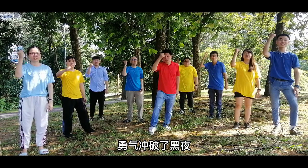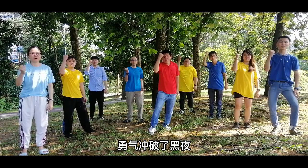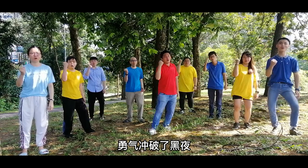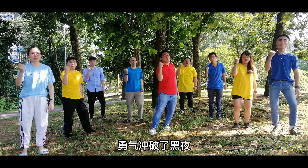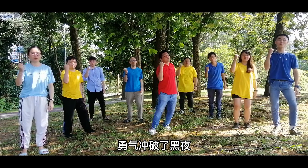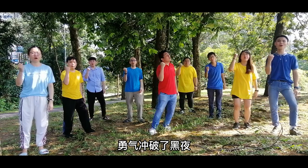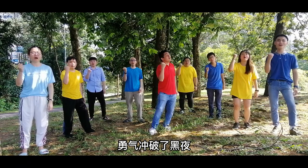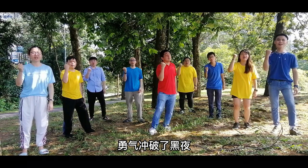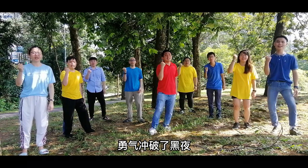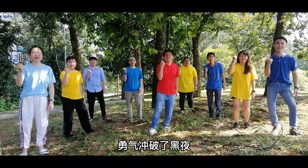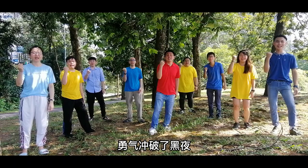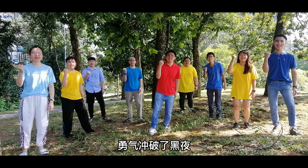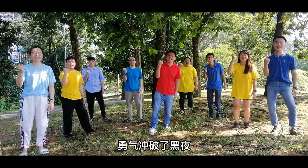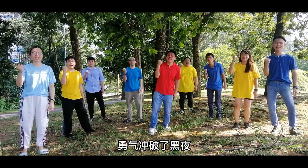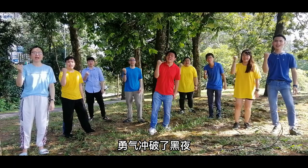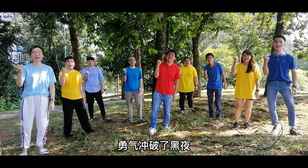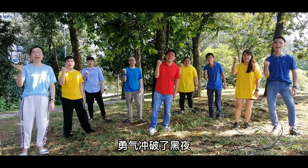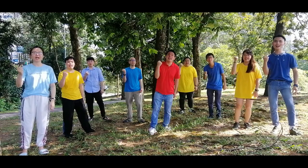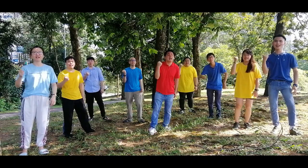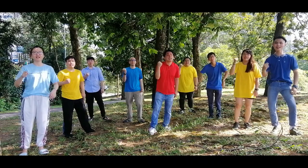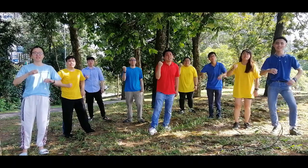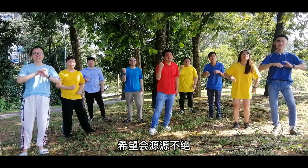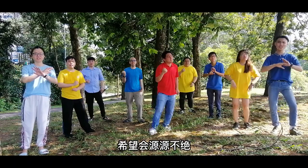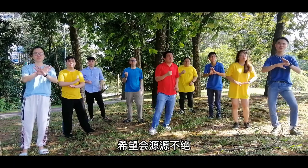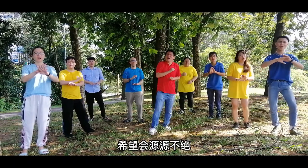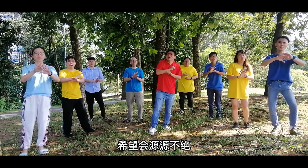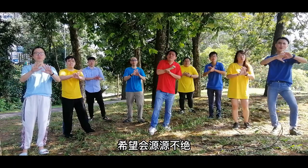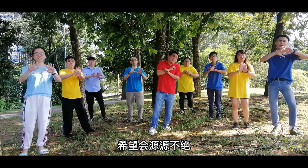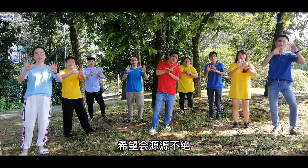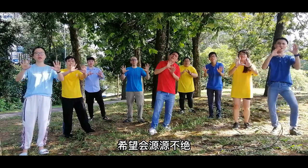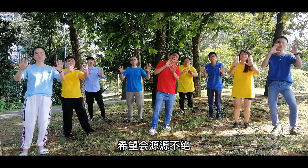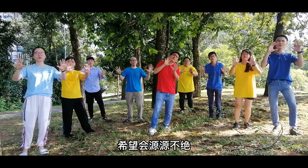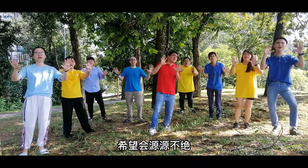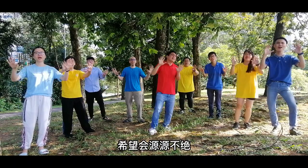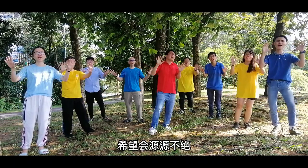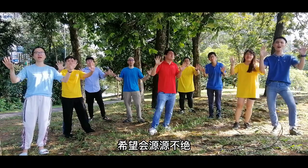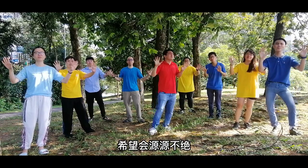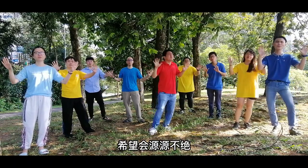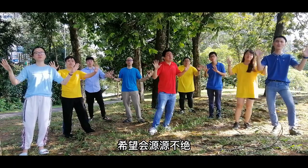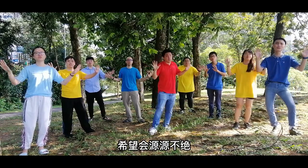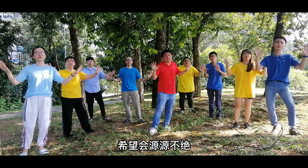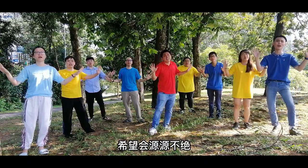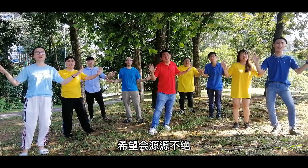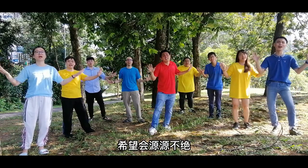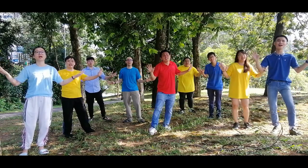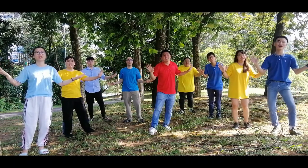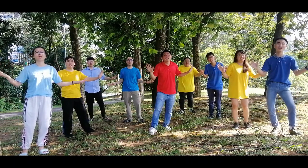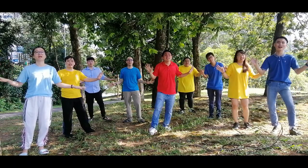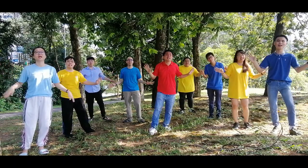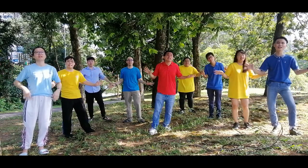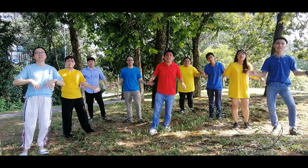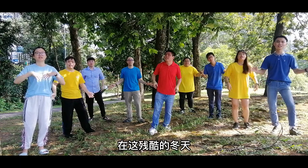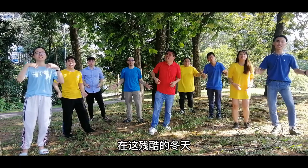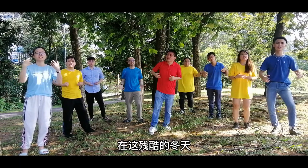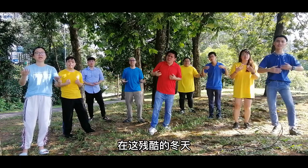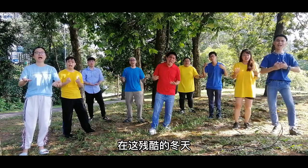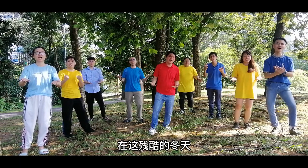雄起冲破那黑夜，希望会源源不绝。在这残